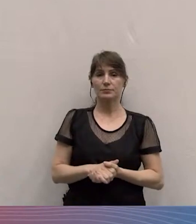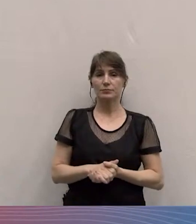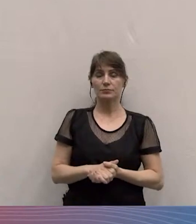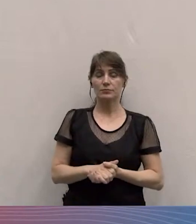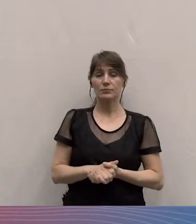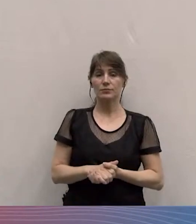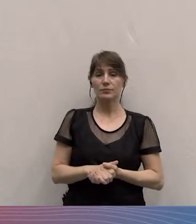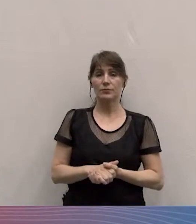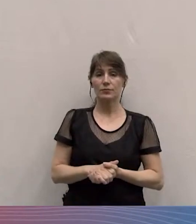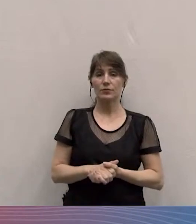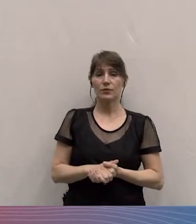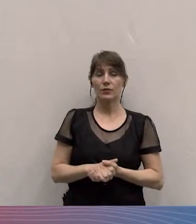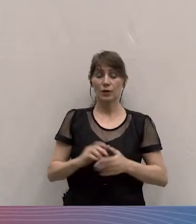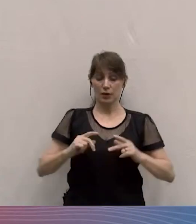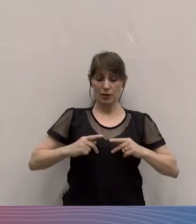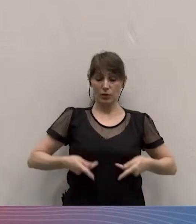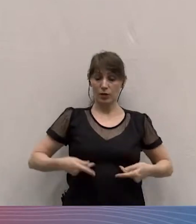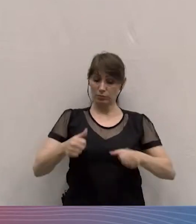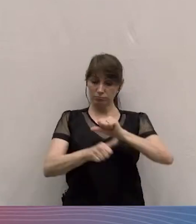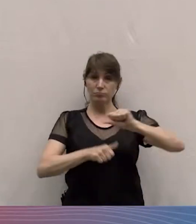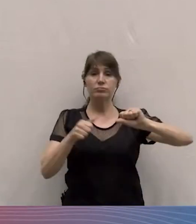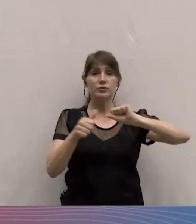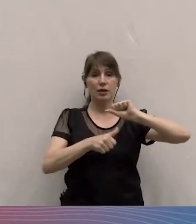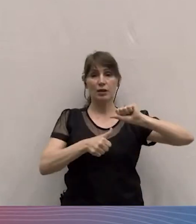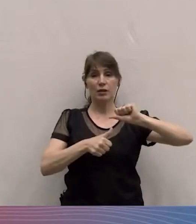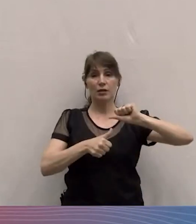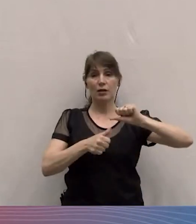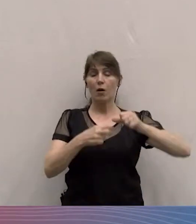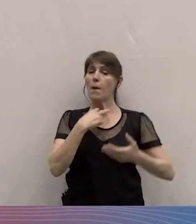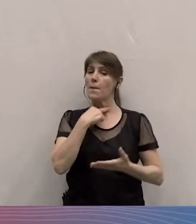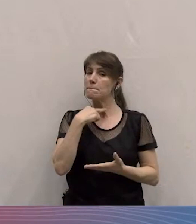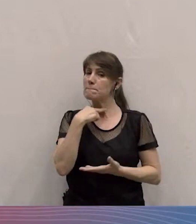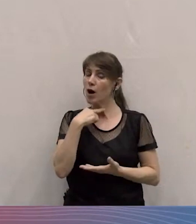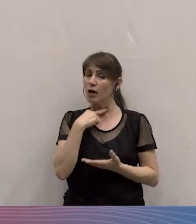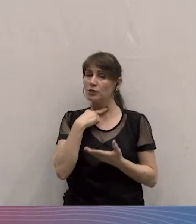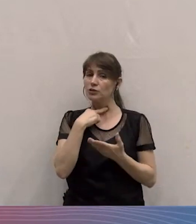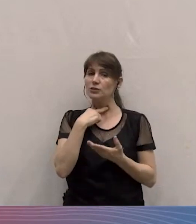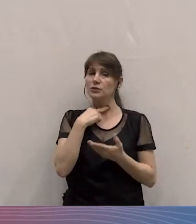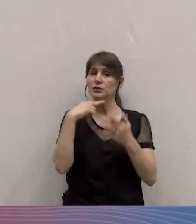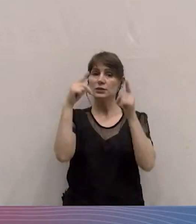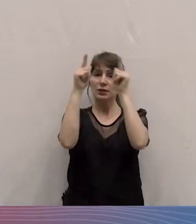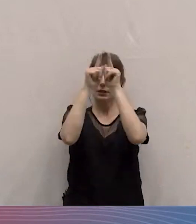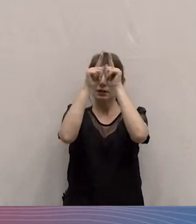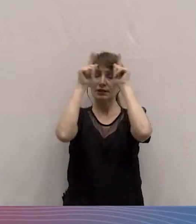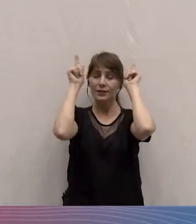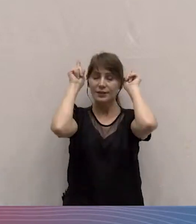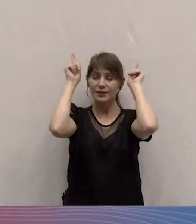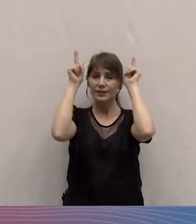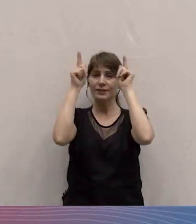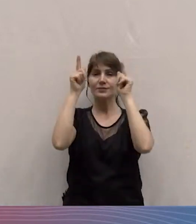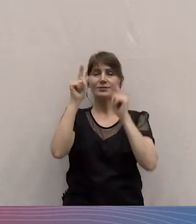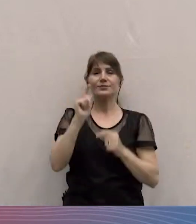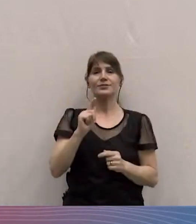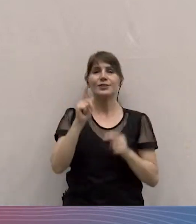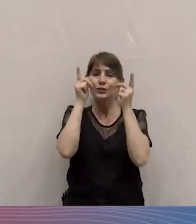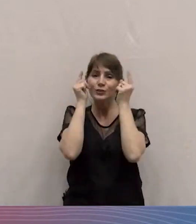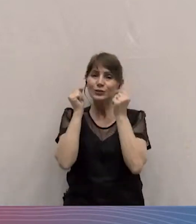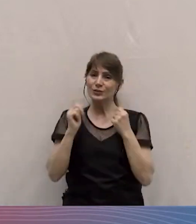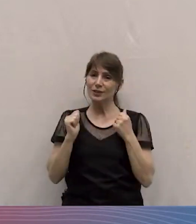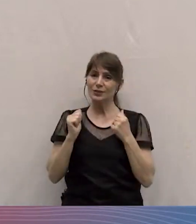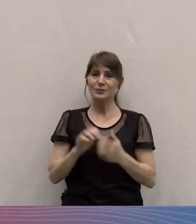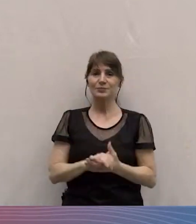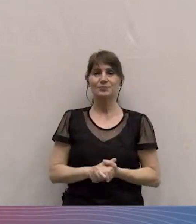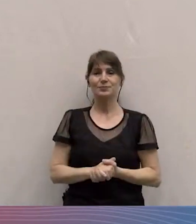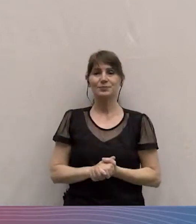no novo homem, no qual não pode haver grego, nem judeu,